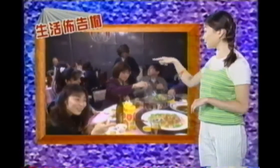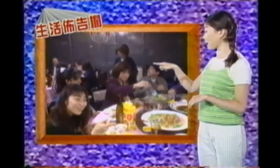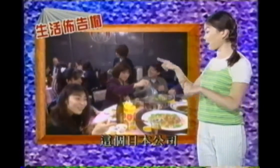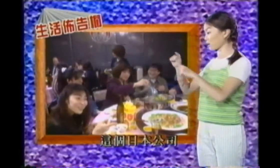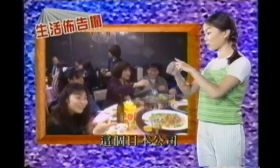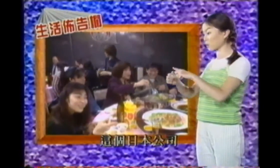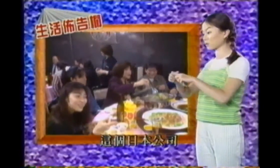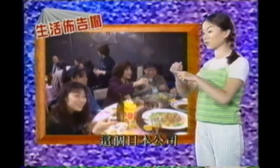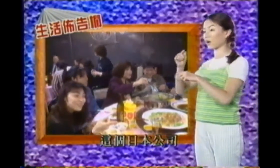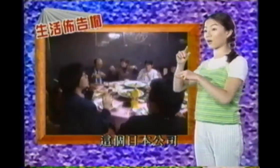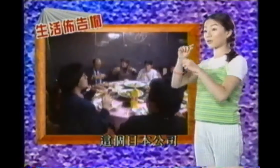这个日本公司呢？